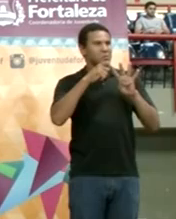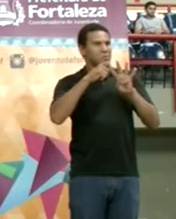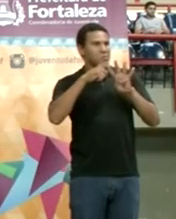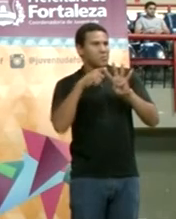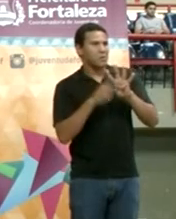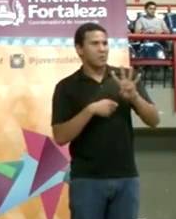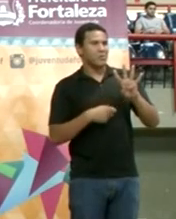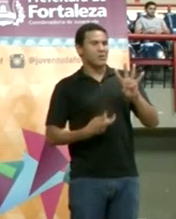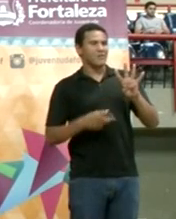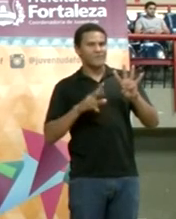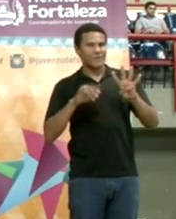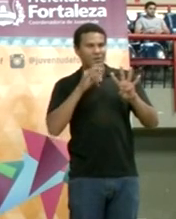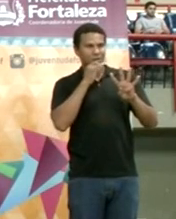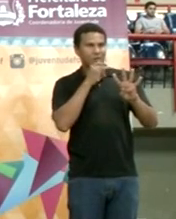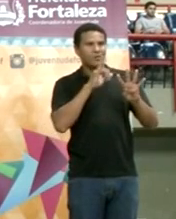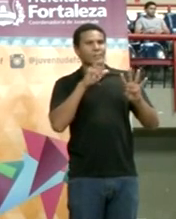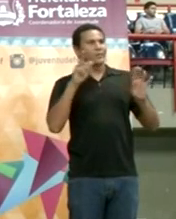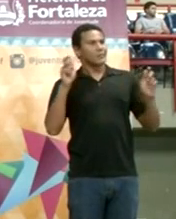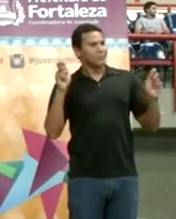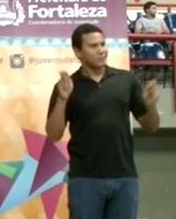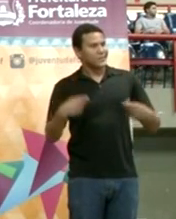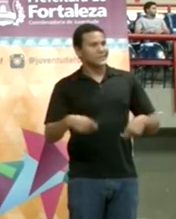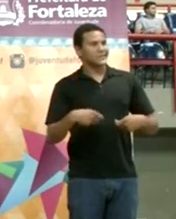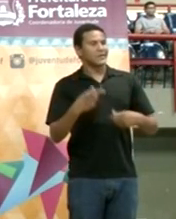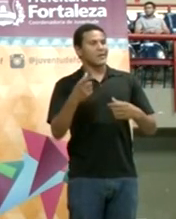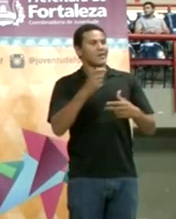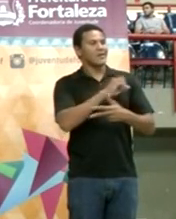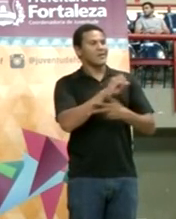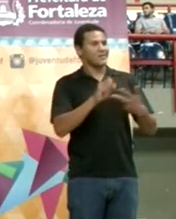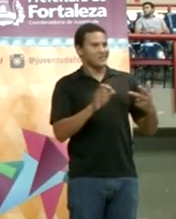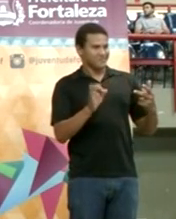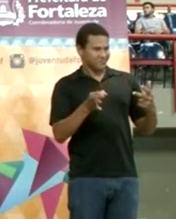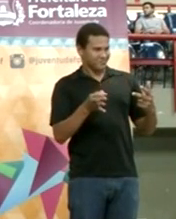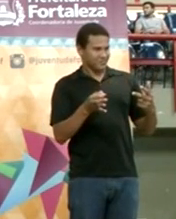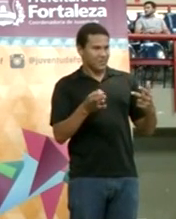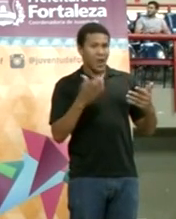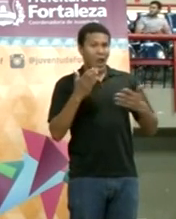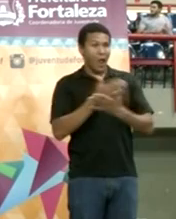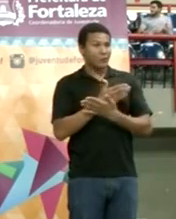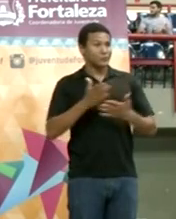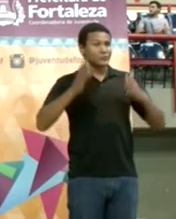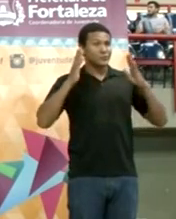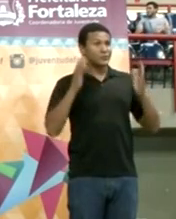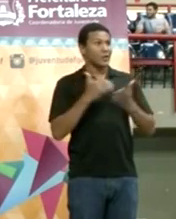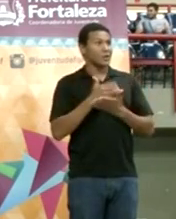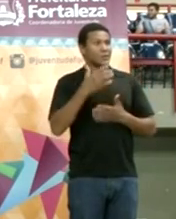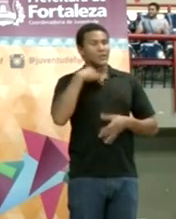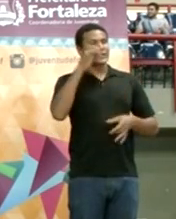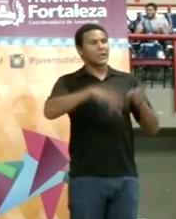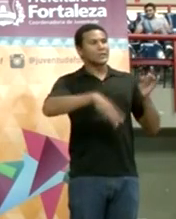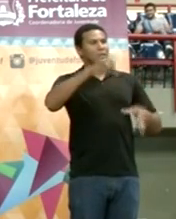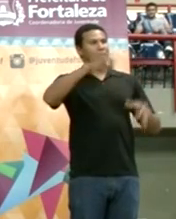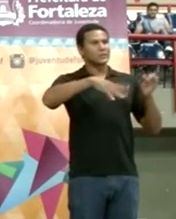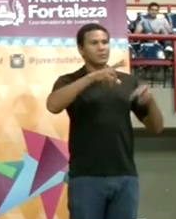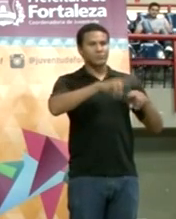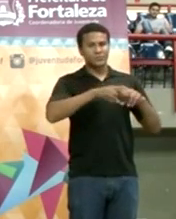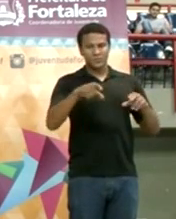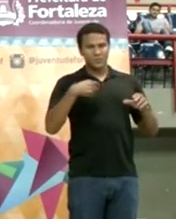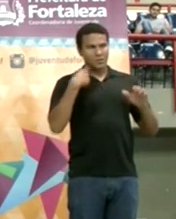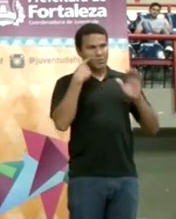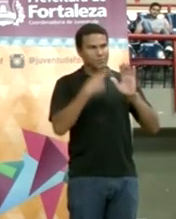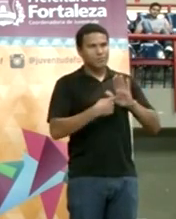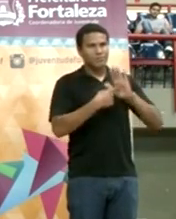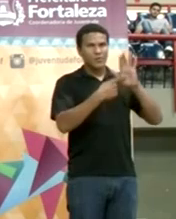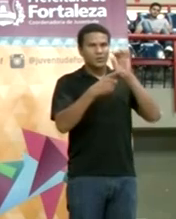meses, para fazer a prova do Enem. E alguns já começam a desistir agora. Por isso que eu fiz questão de mostrar